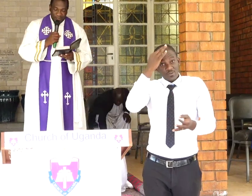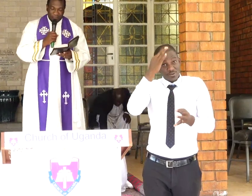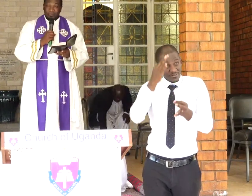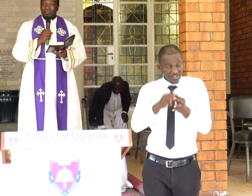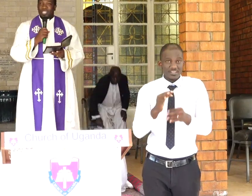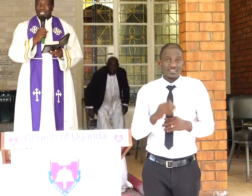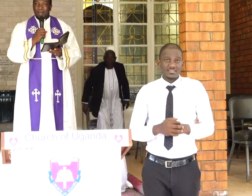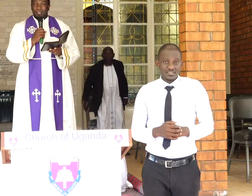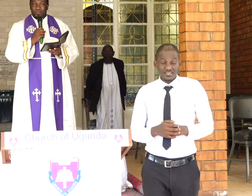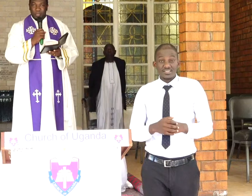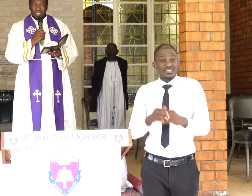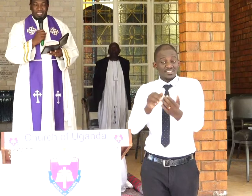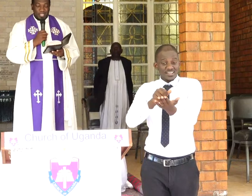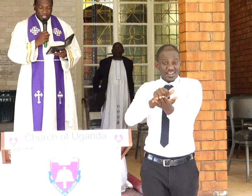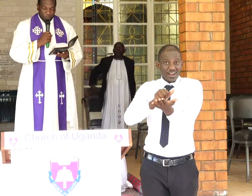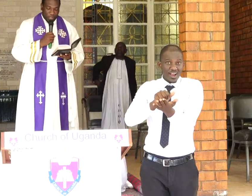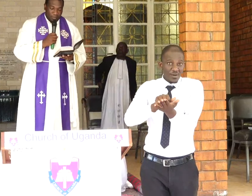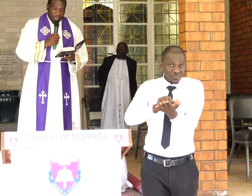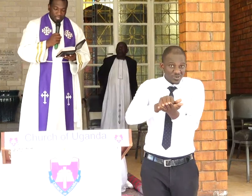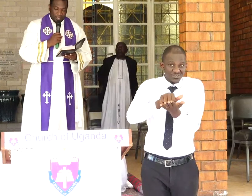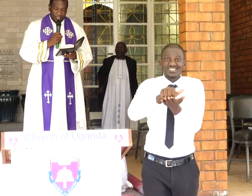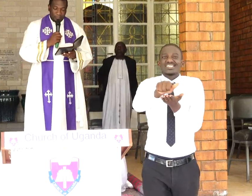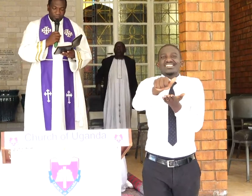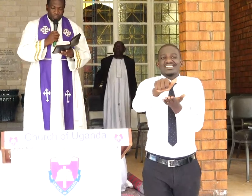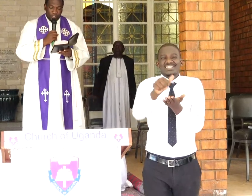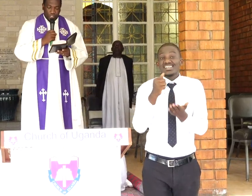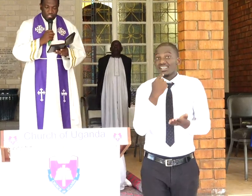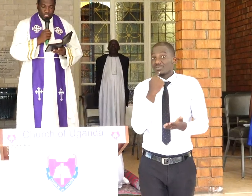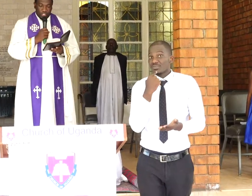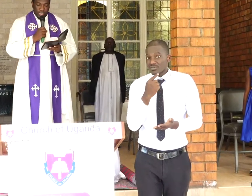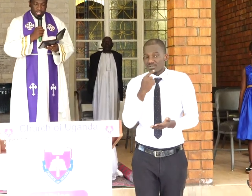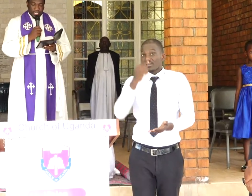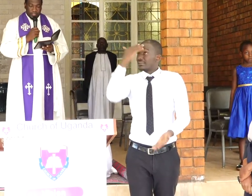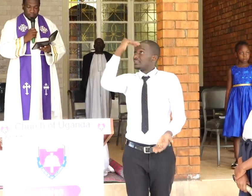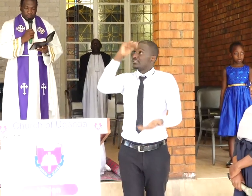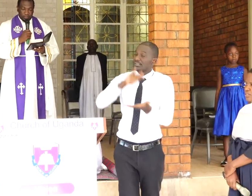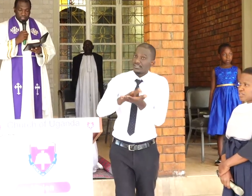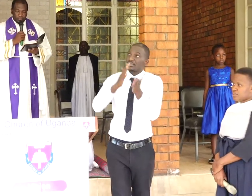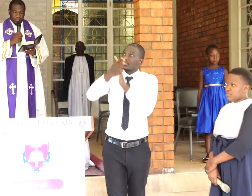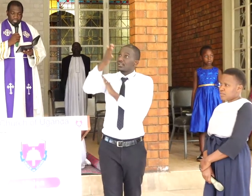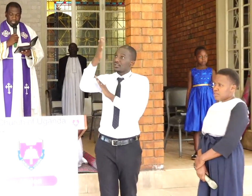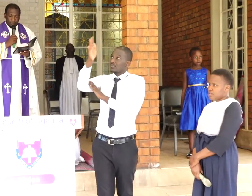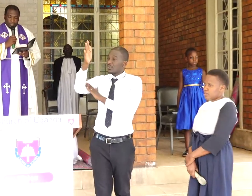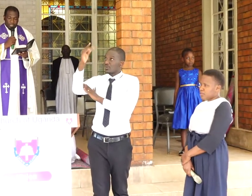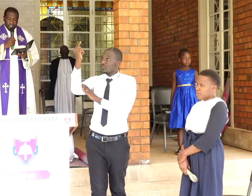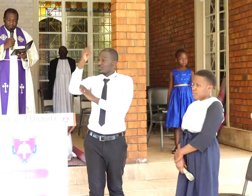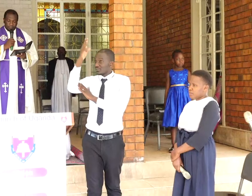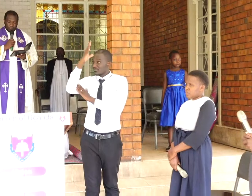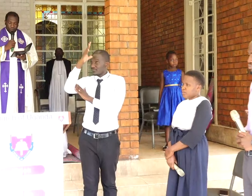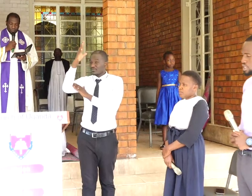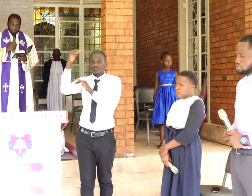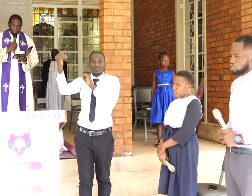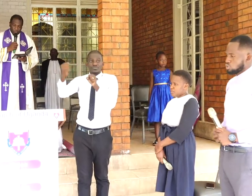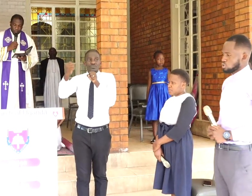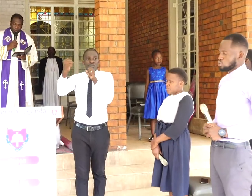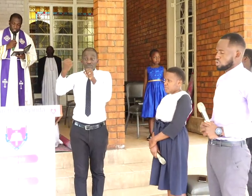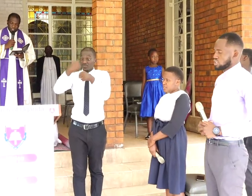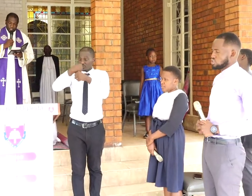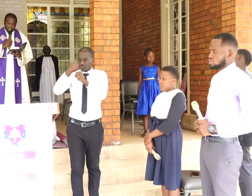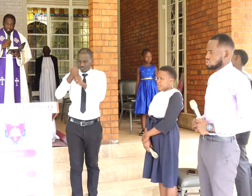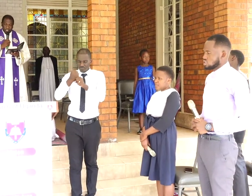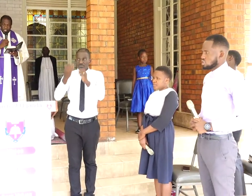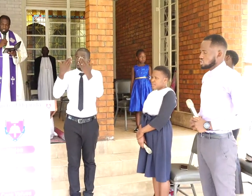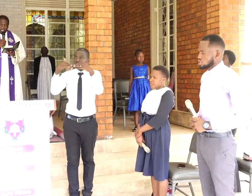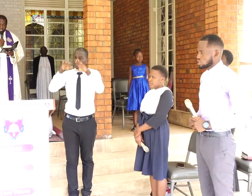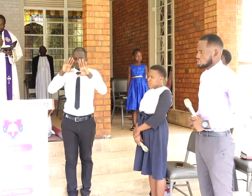byenzikiriza eyabatume nga tugamba nti nzikiriza Katonda omukisa ayinza byonna omutonzi w'eggulu